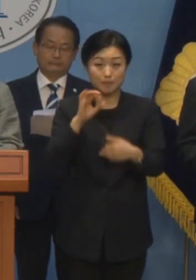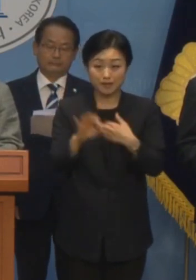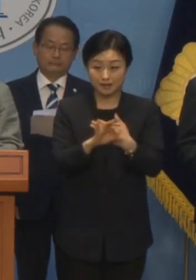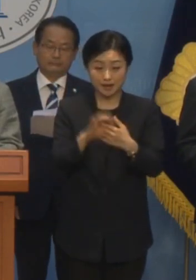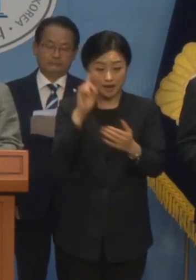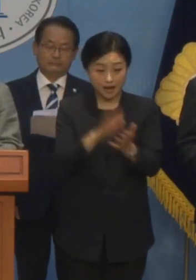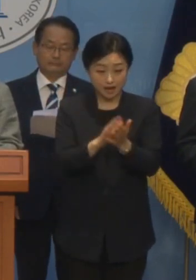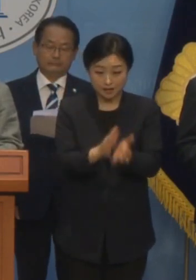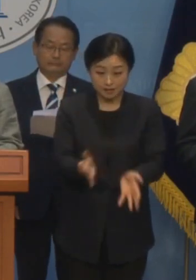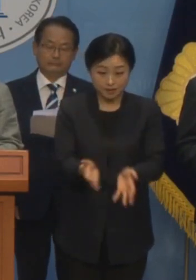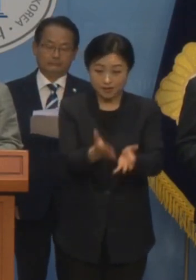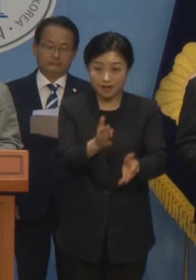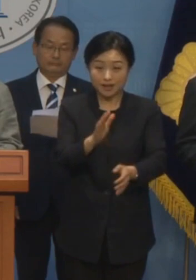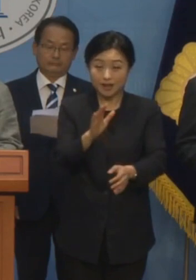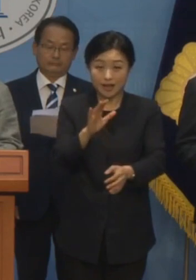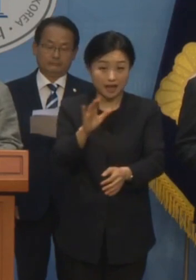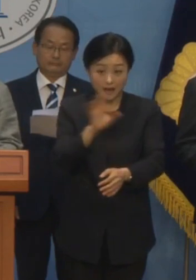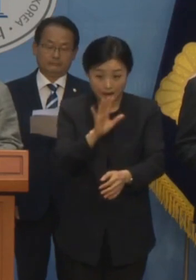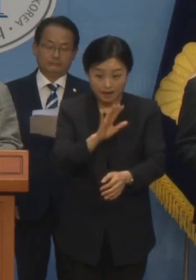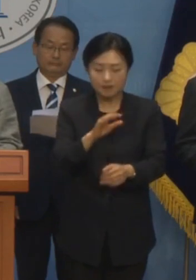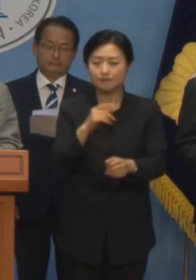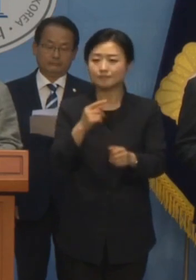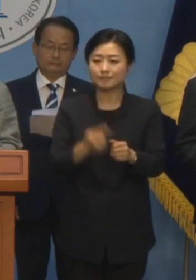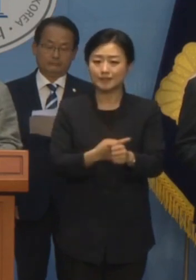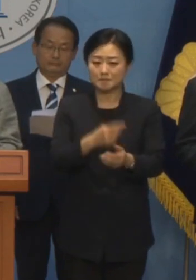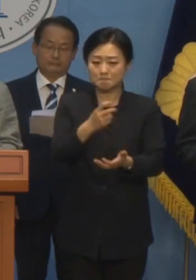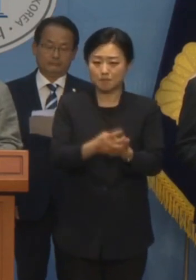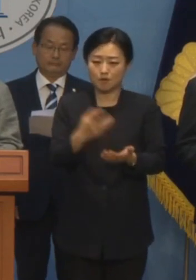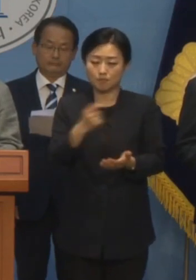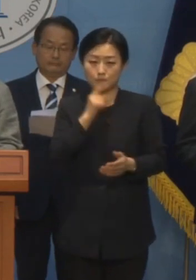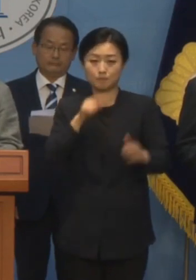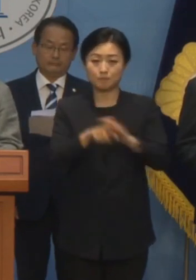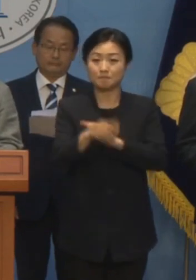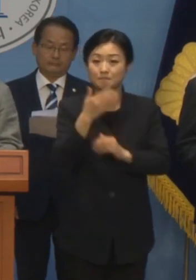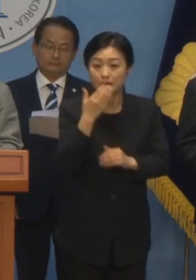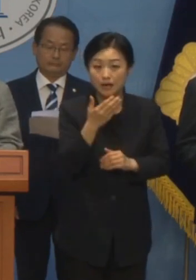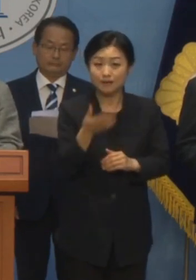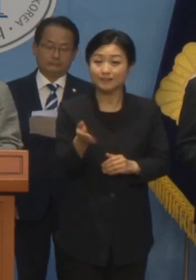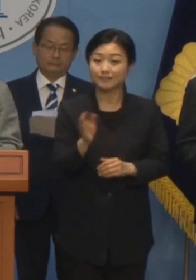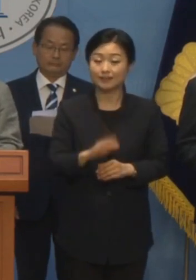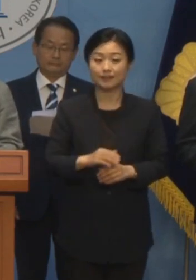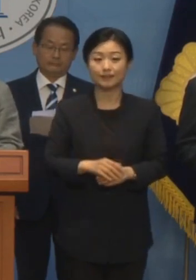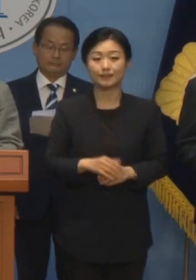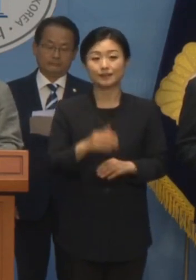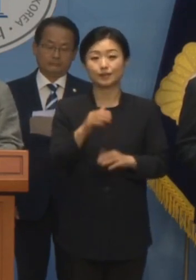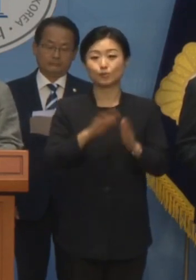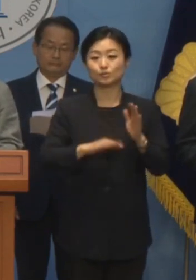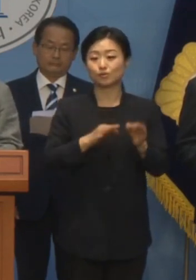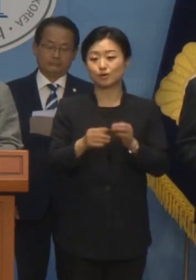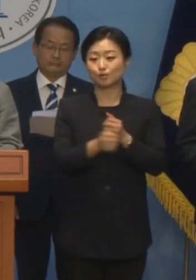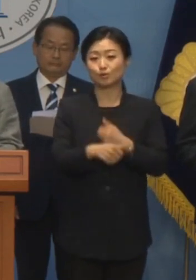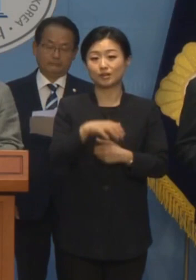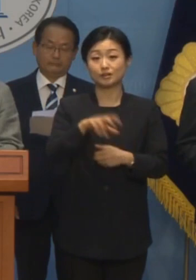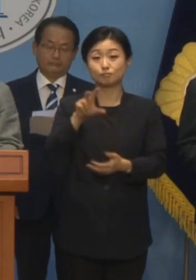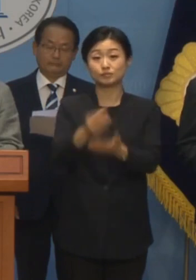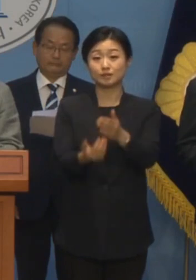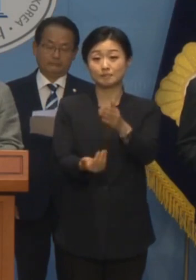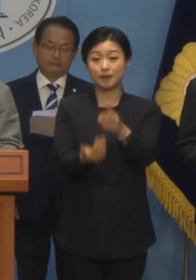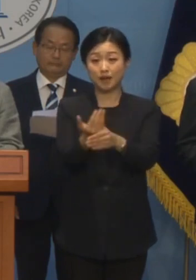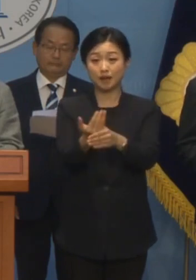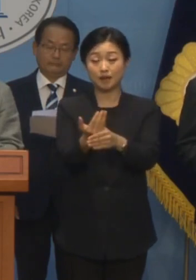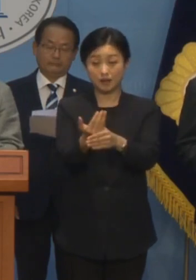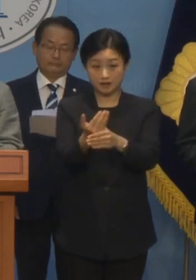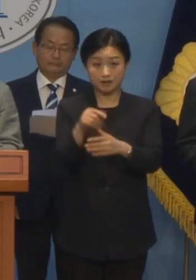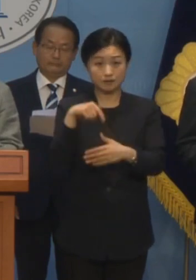규율을 하겠다고 발언한 바도 있습니다. 그런데 공정위는 TMF 사태가